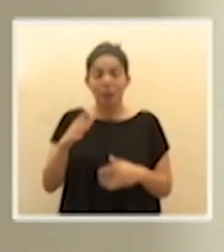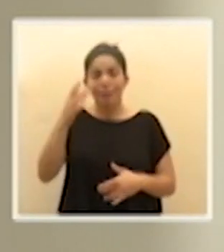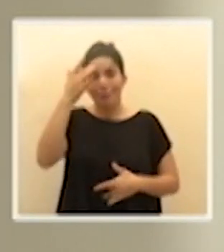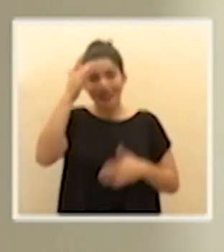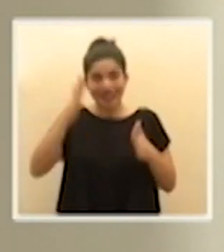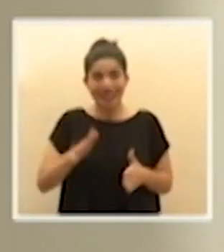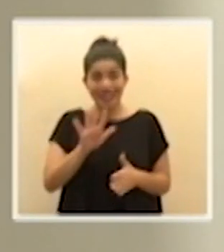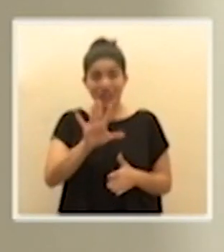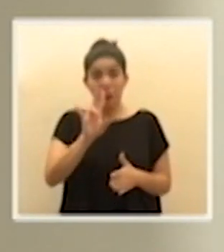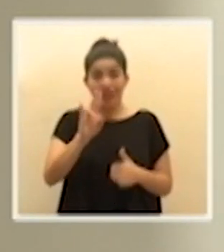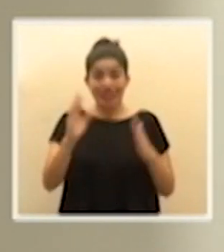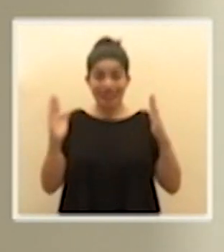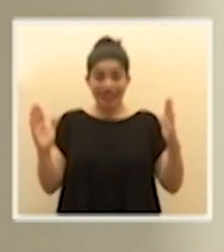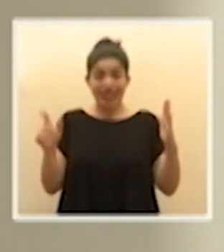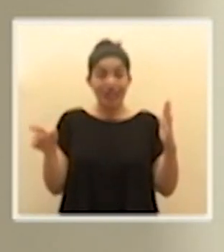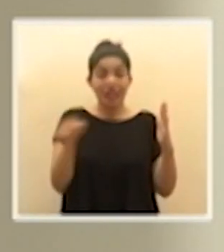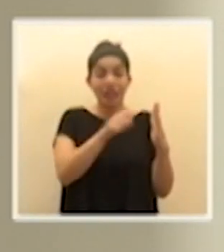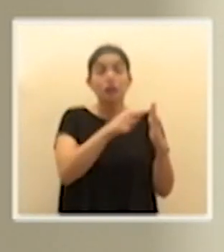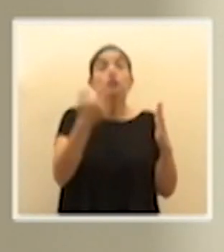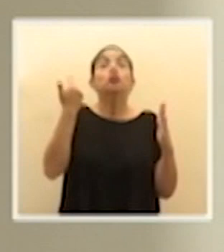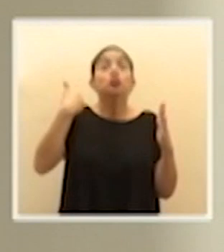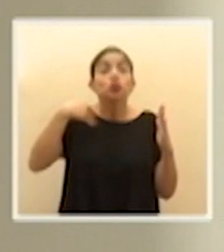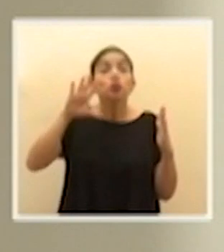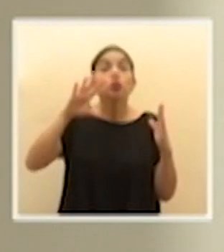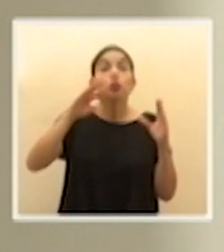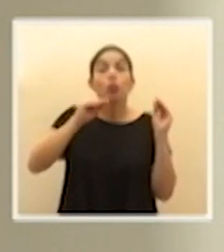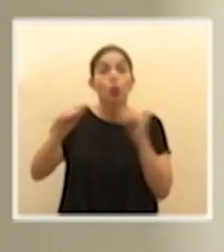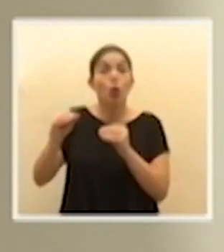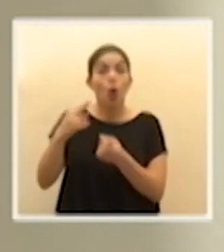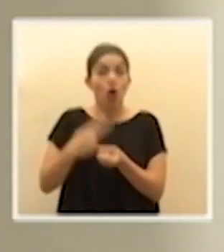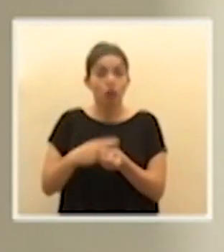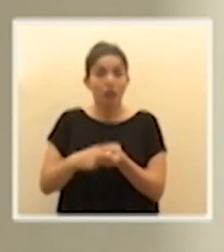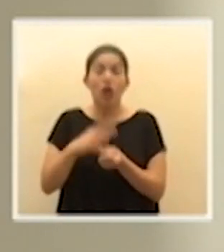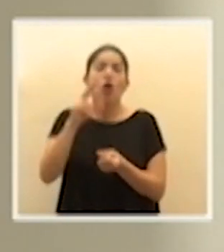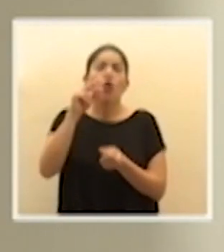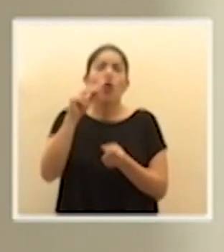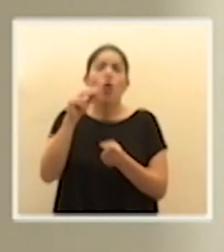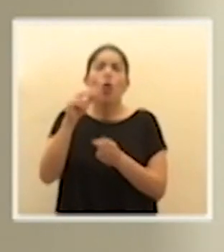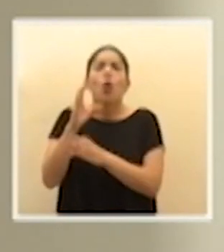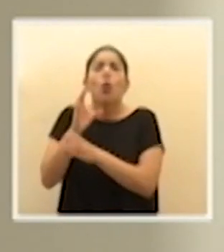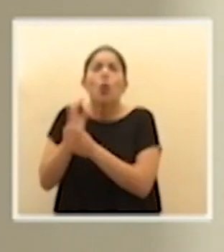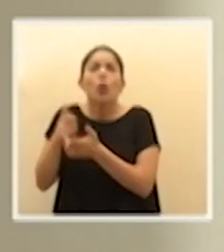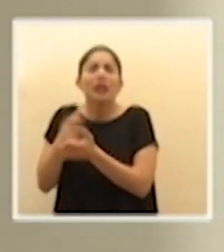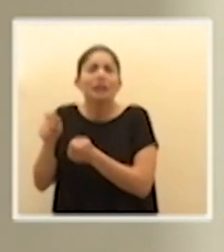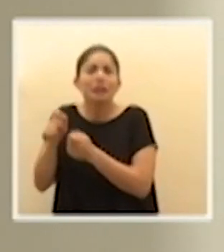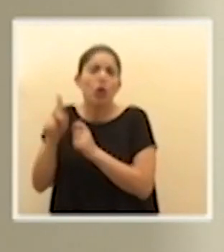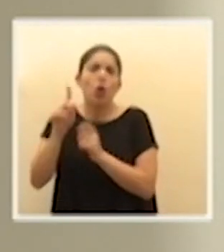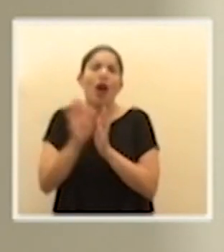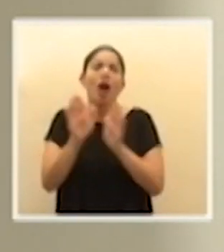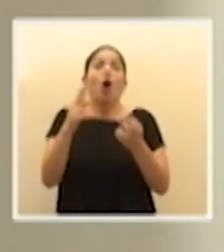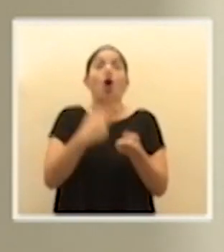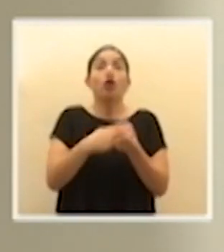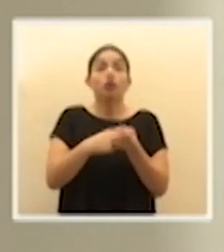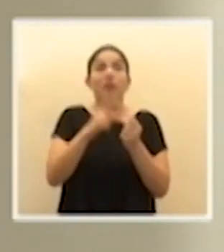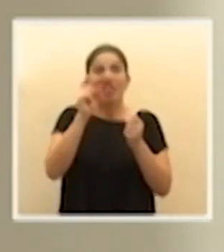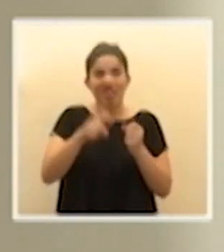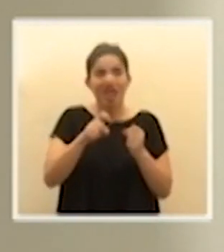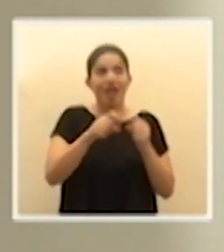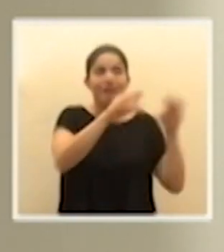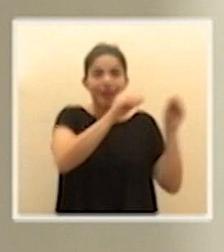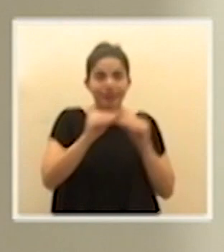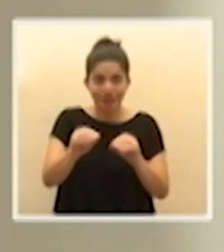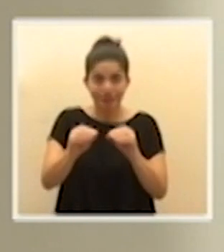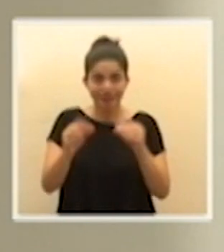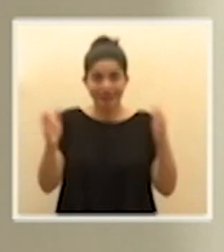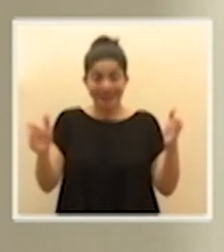en el mismo periodo se habían internado en un hospital, no en una unidad de cuidados intensivos, pero en una sala